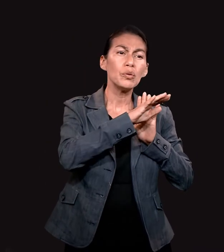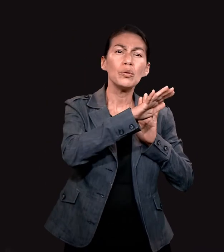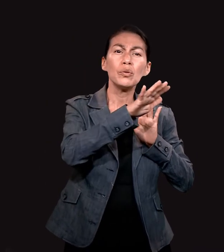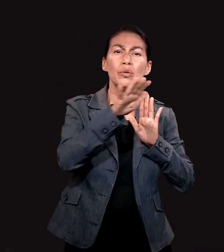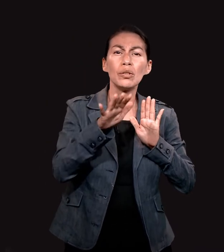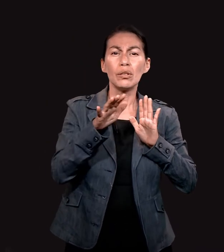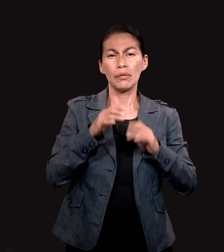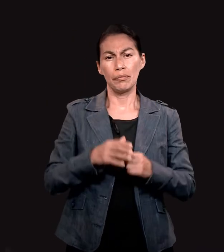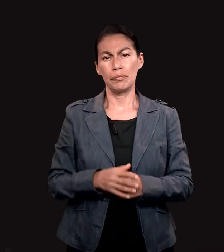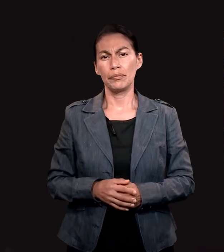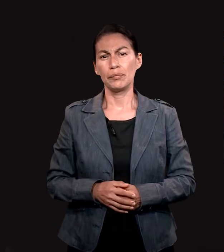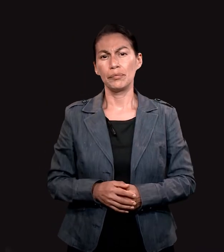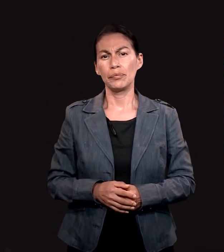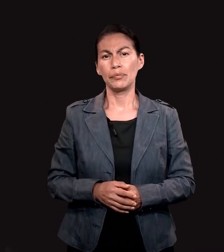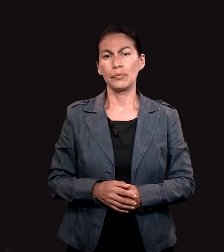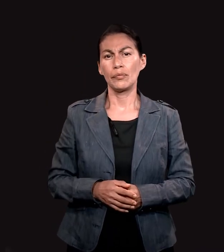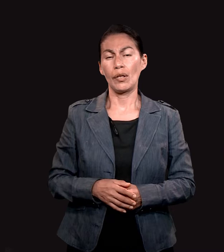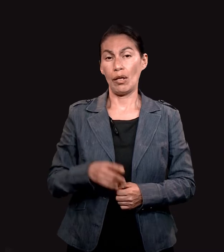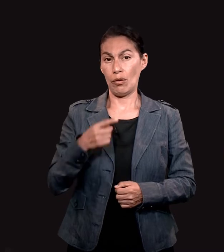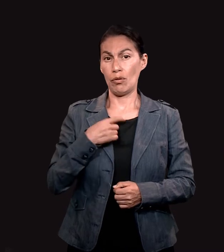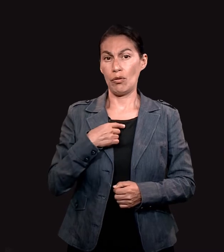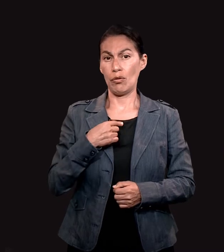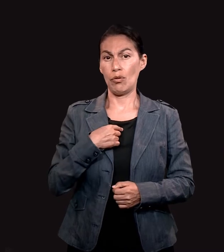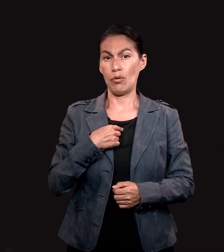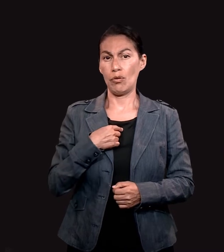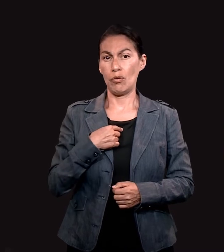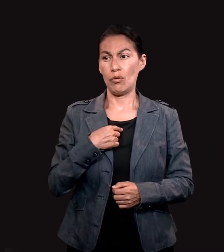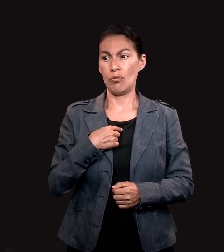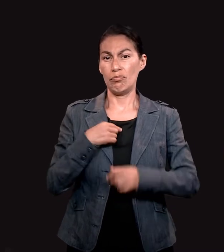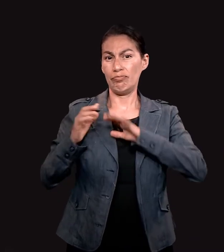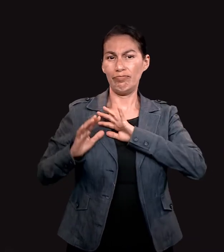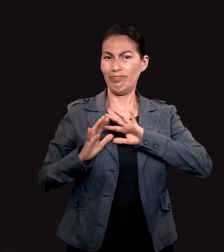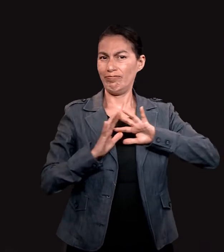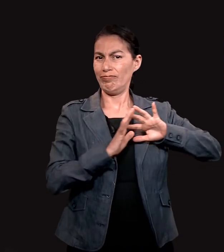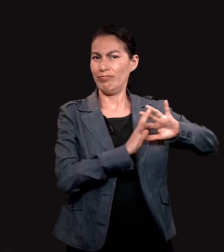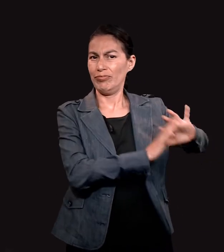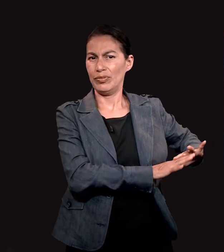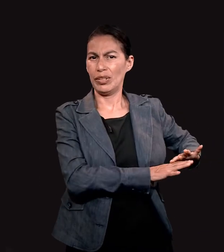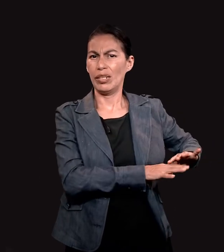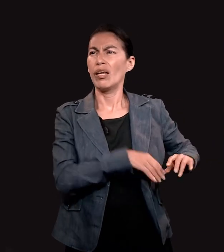oración nos desprendemos de nuestro yo,